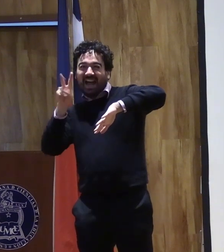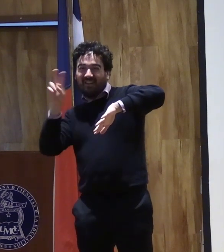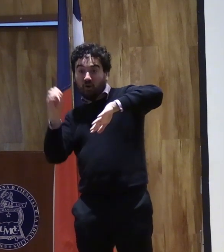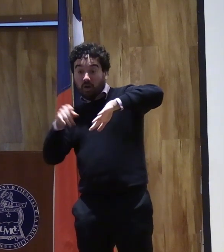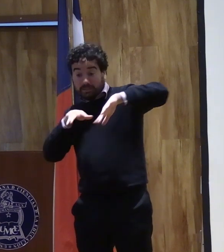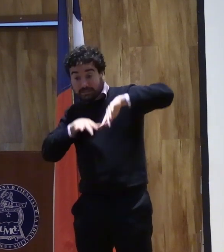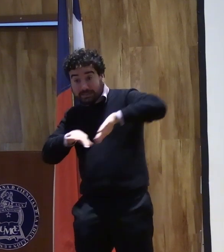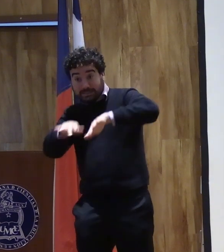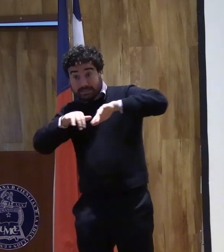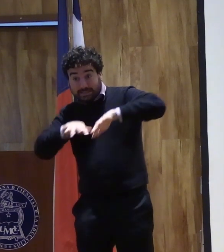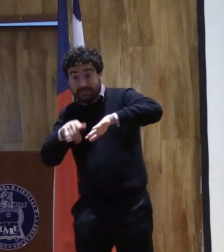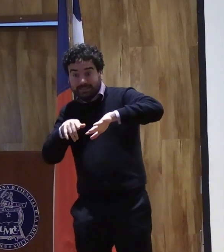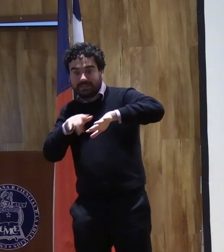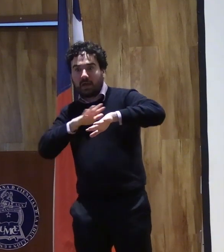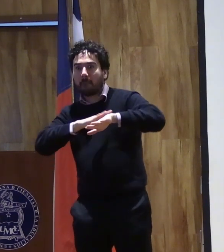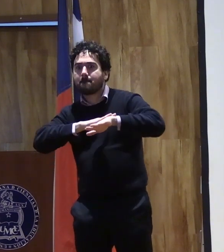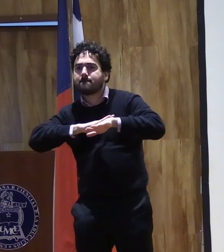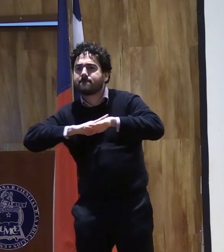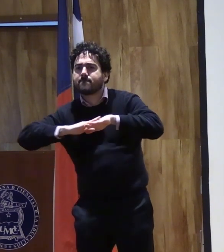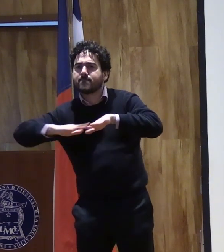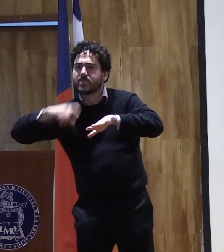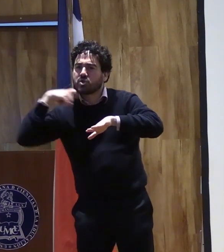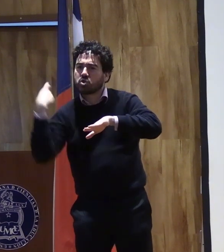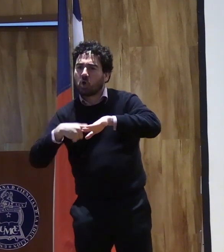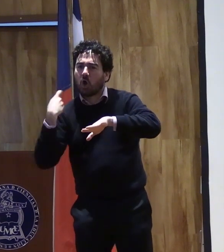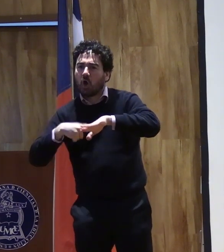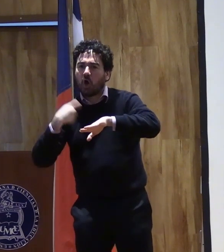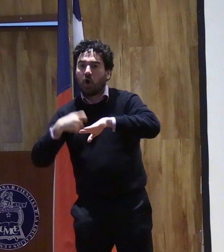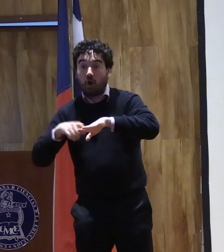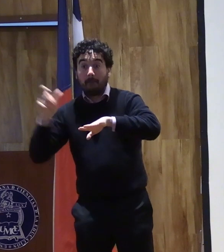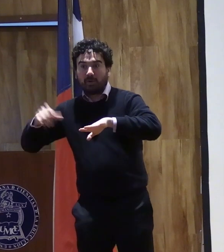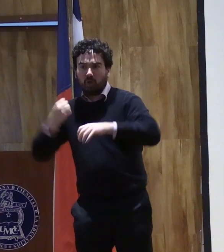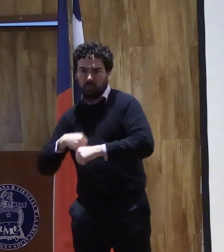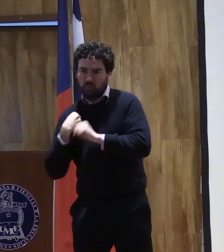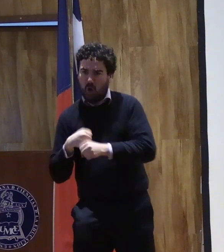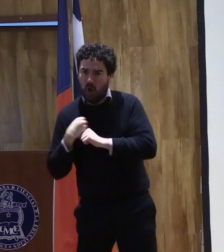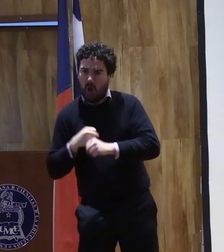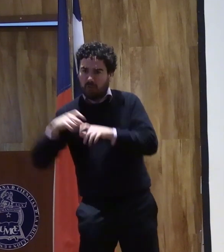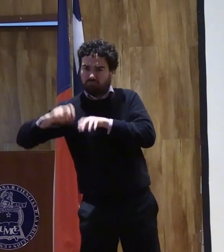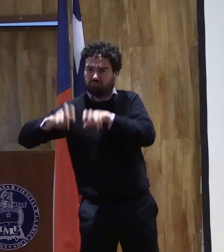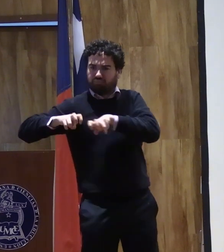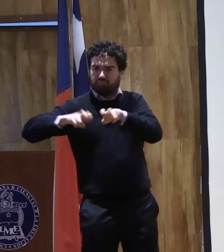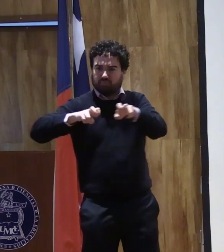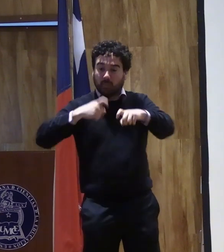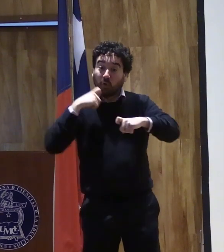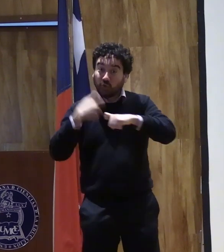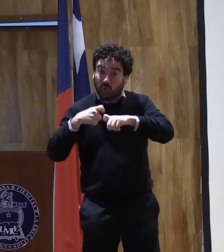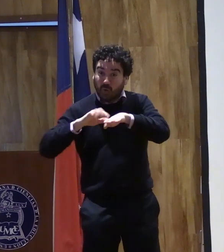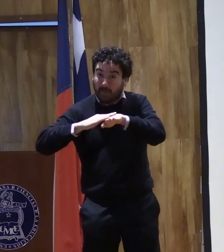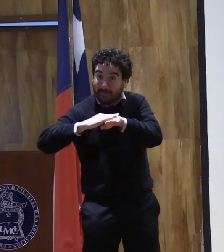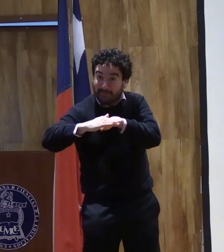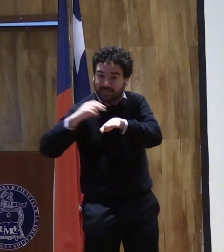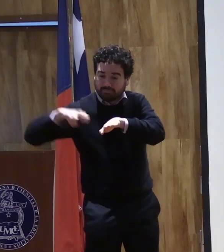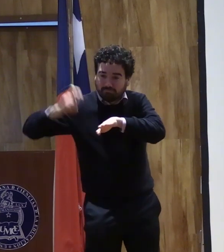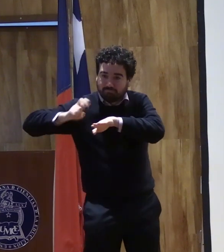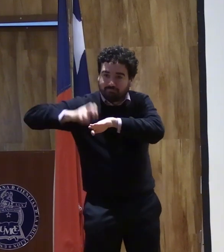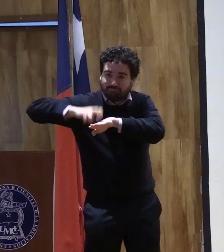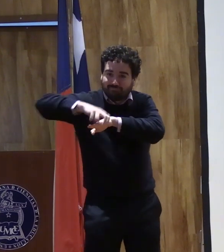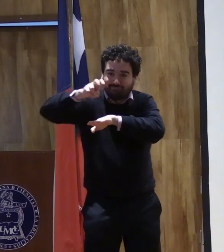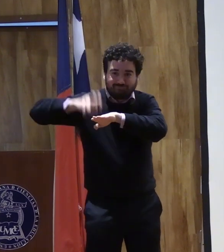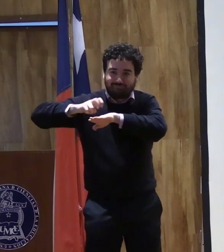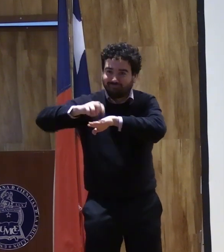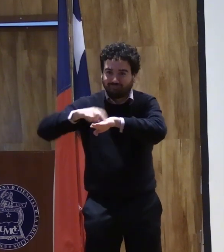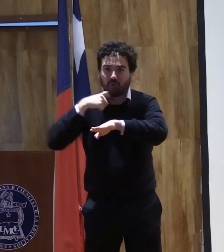eso. Entonces hay un montón de evidencia que parece que hubo unos inviernos súper crudos en Europa